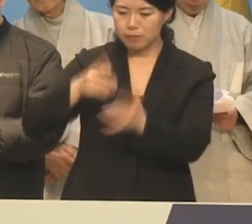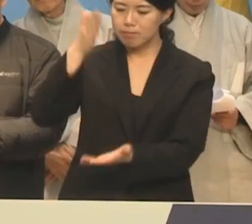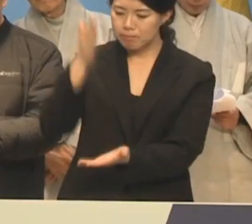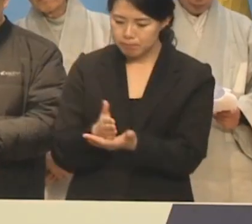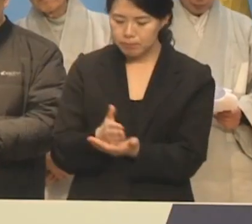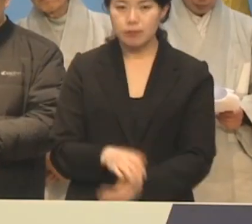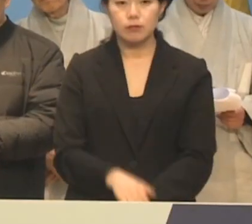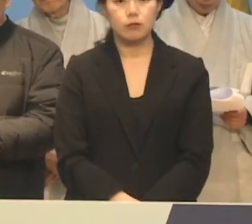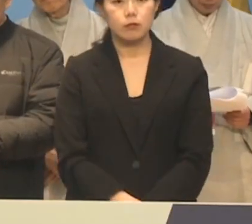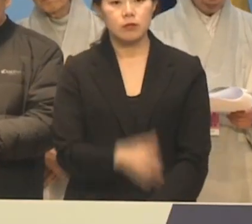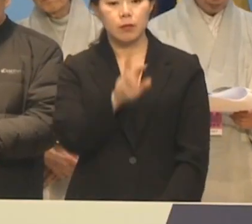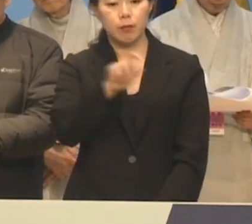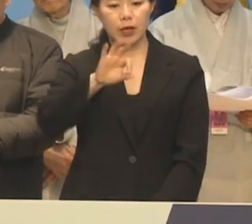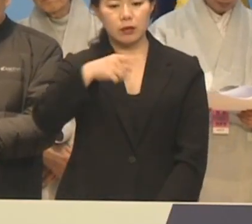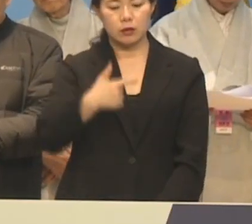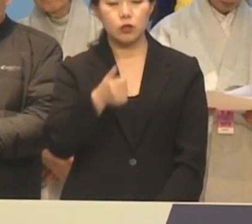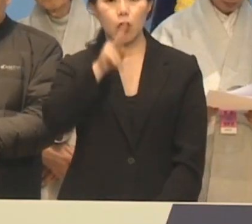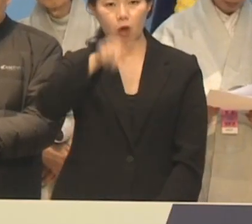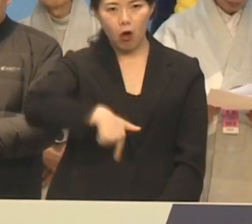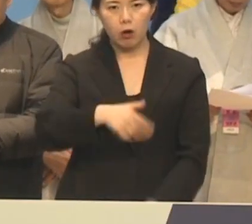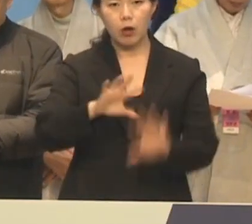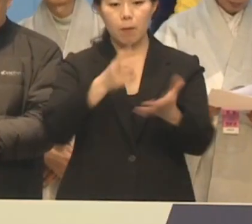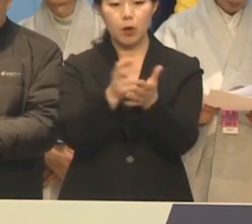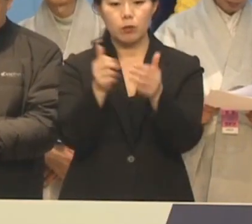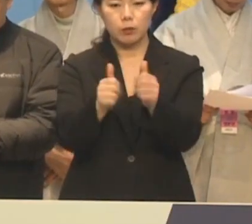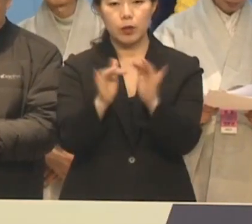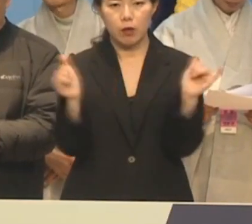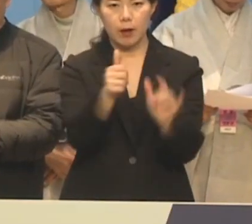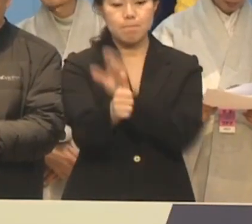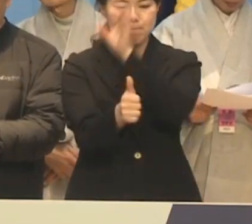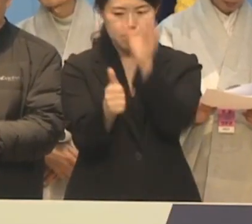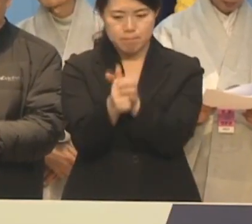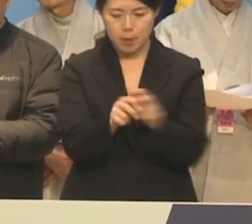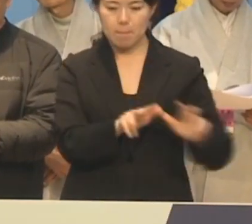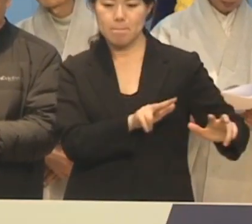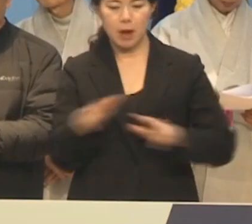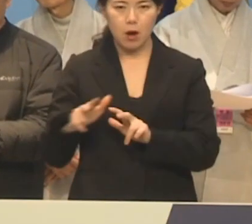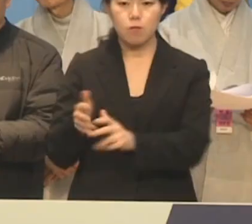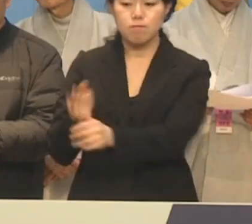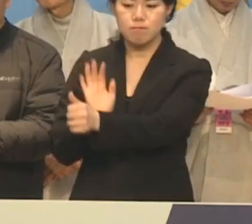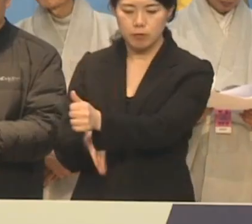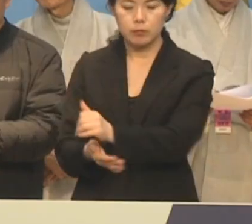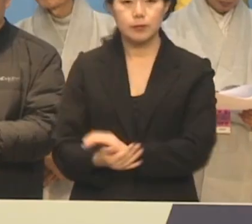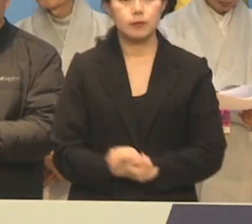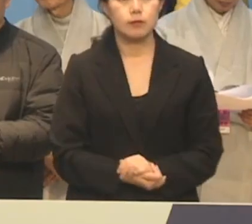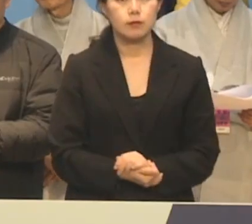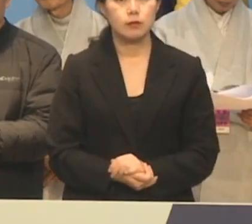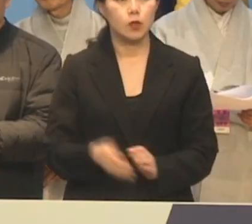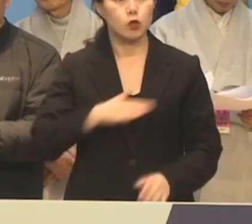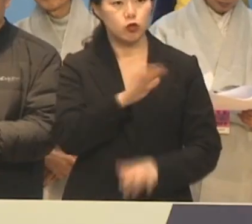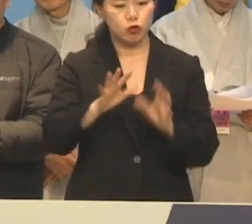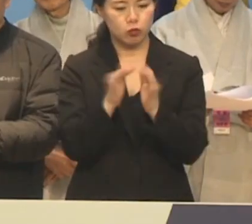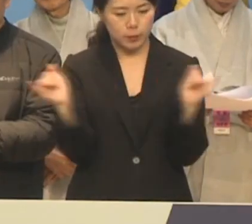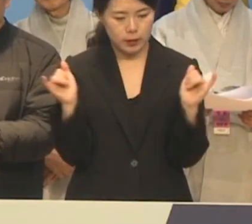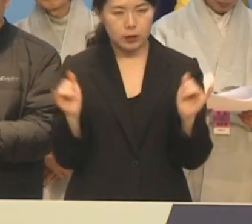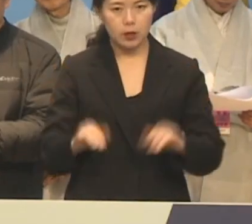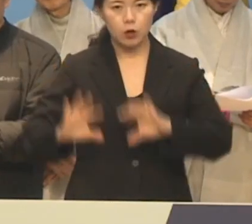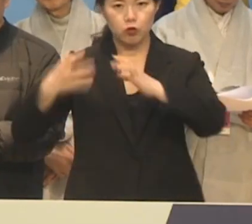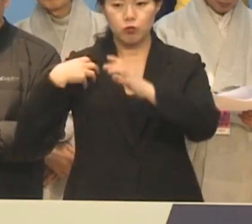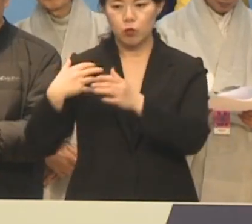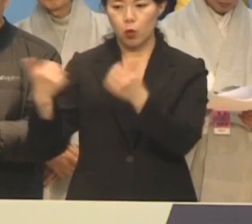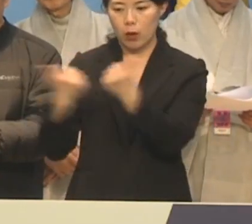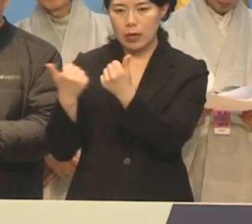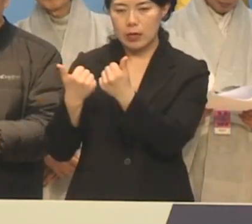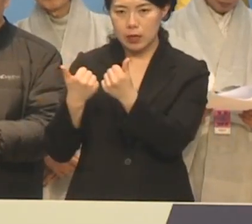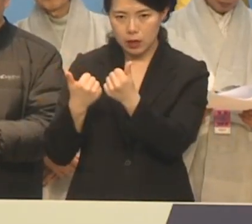멈추고 마은혁 헌법재판관을 즉시 임명하기를 호소합니다. 우리 국민들은